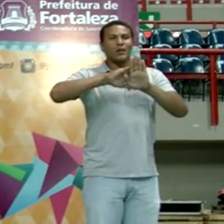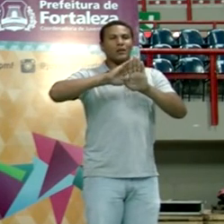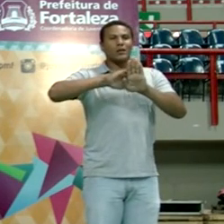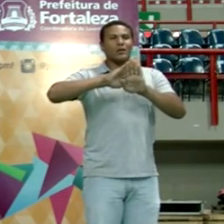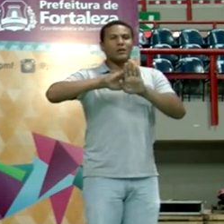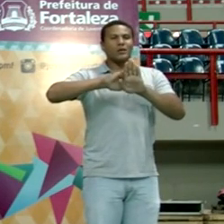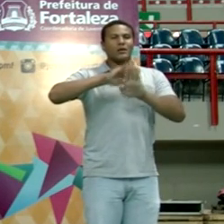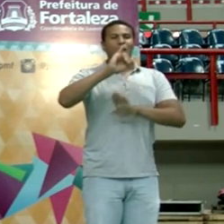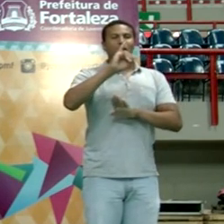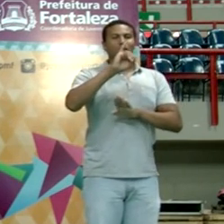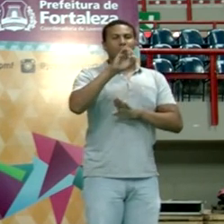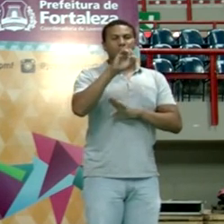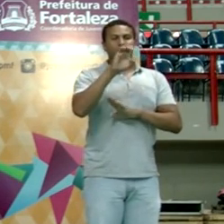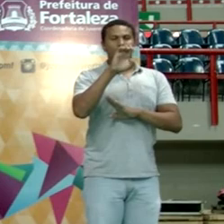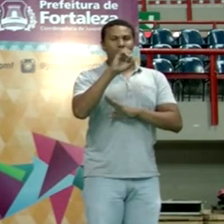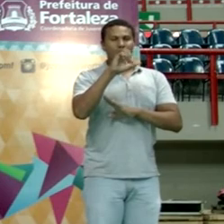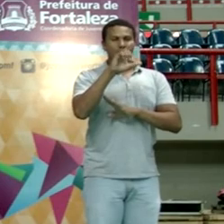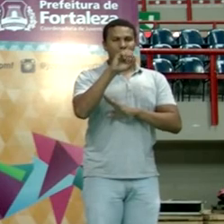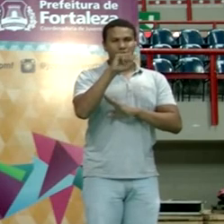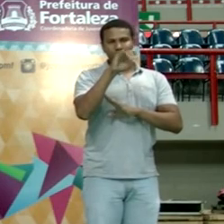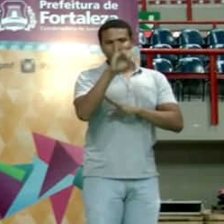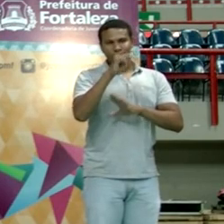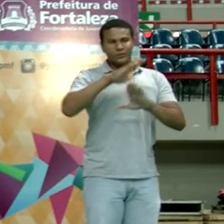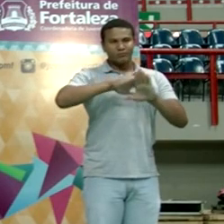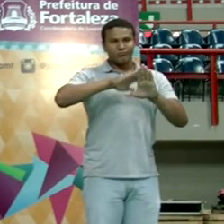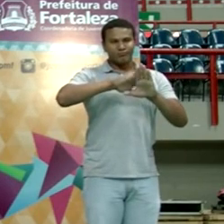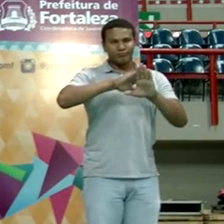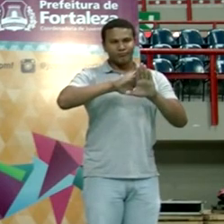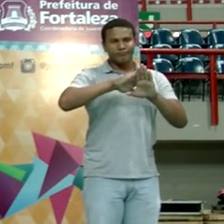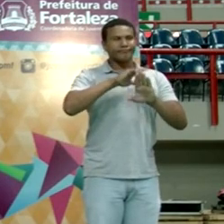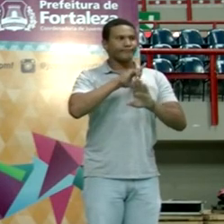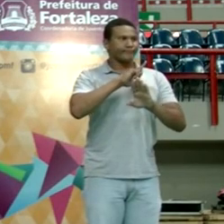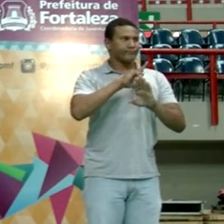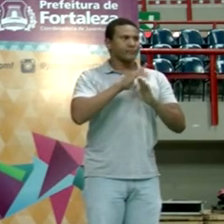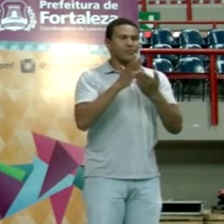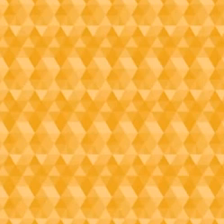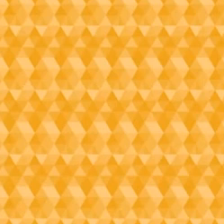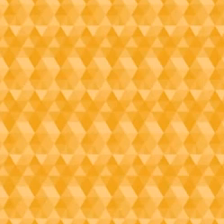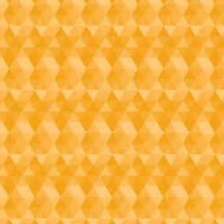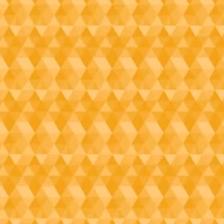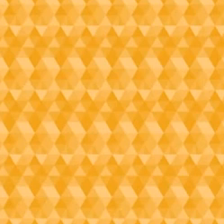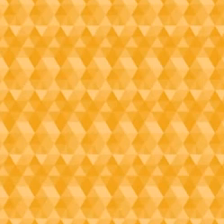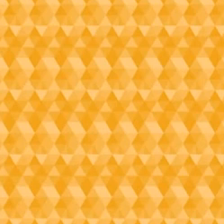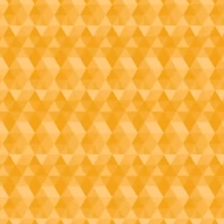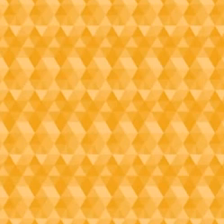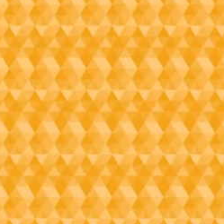para que a gente possa, obviamente, promover esse processo de divulgação de ideias.